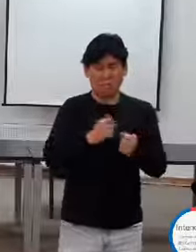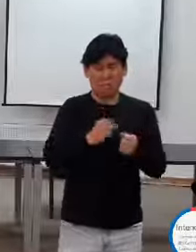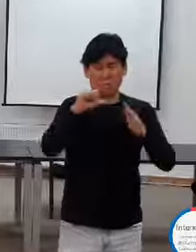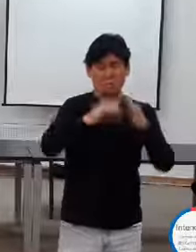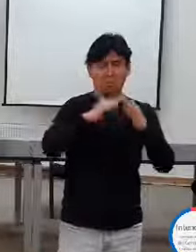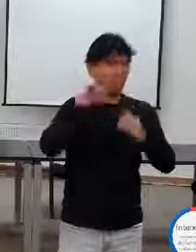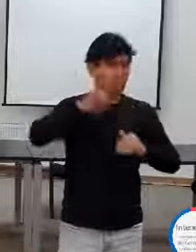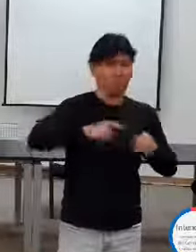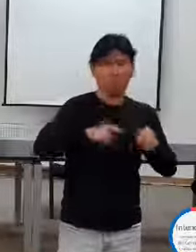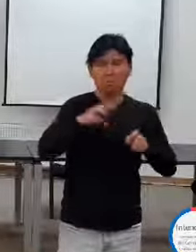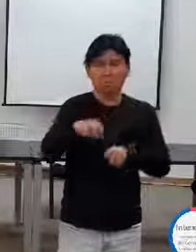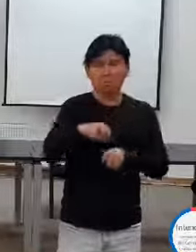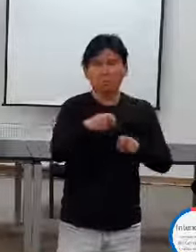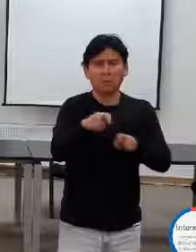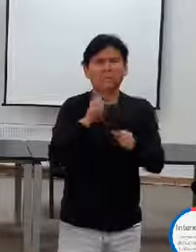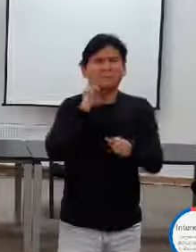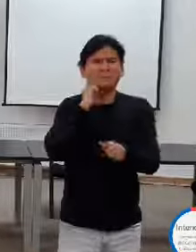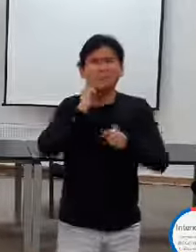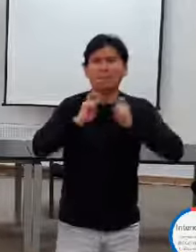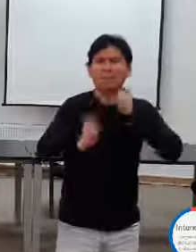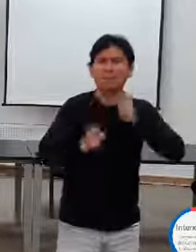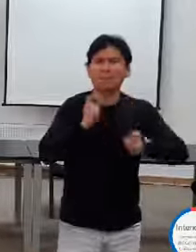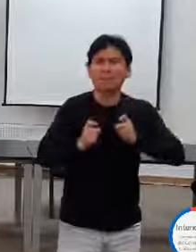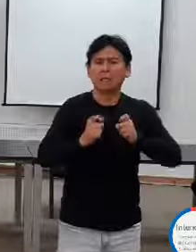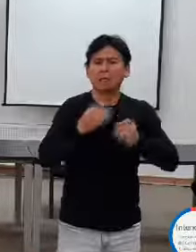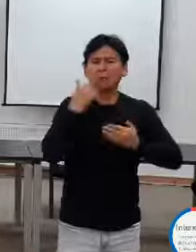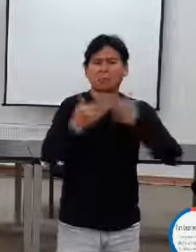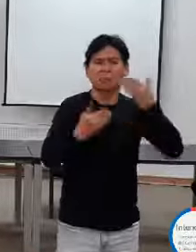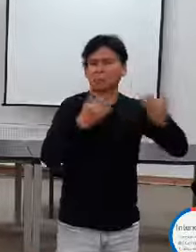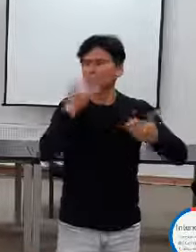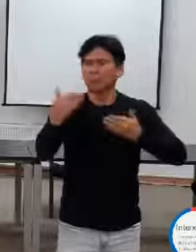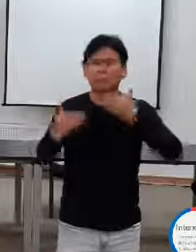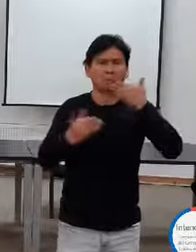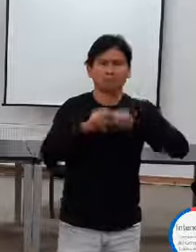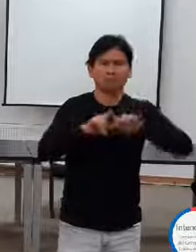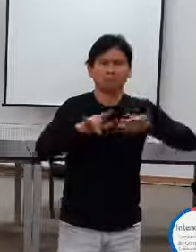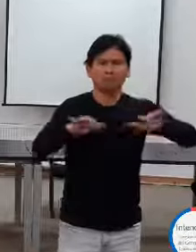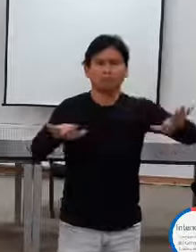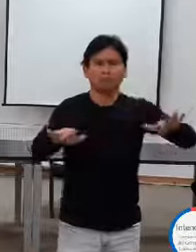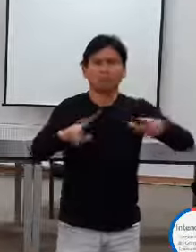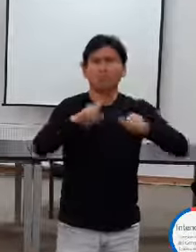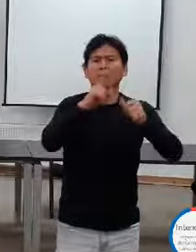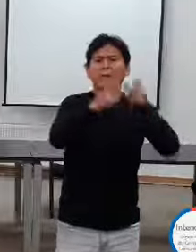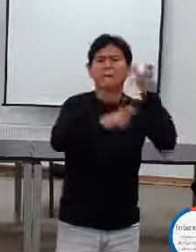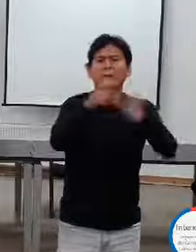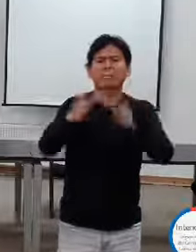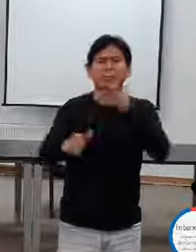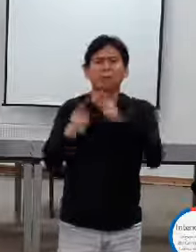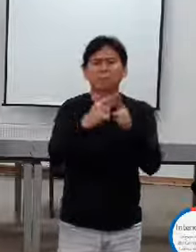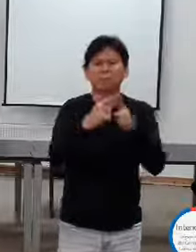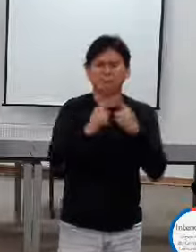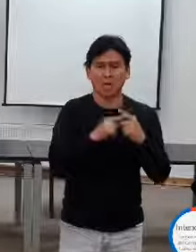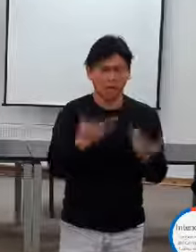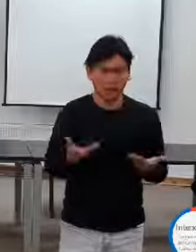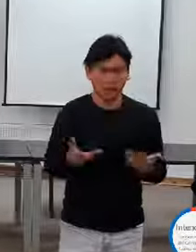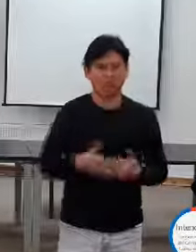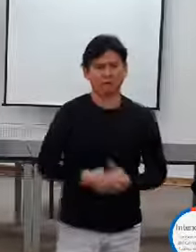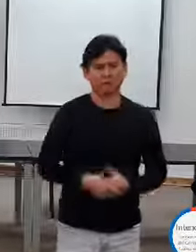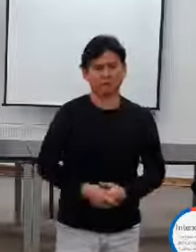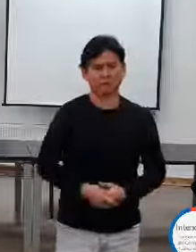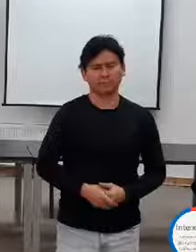de toque de queda eso es un riesgo no solamente para él sino que para todas sus personas más cercanas que pueden tener